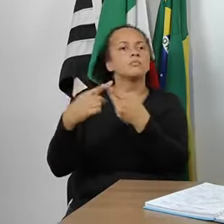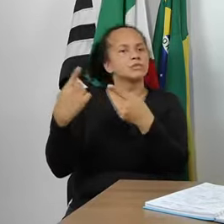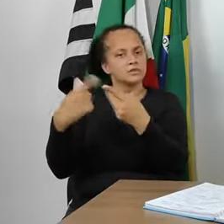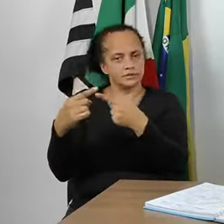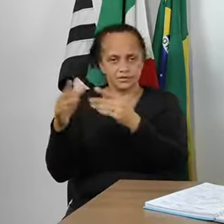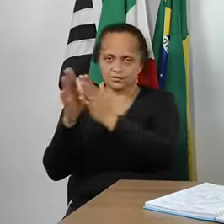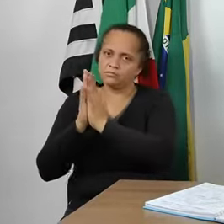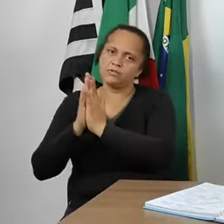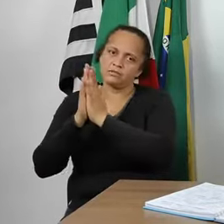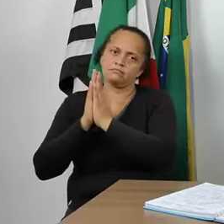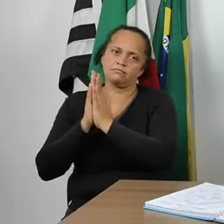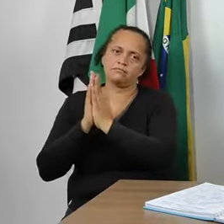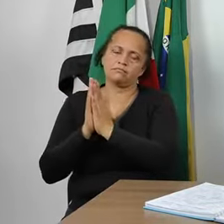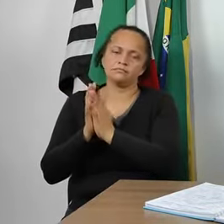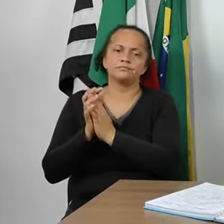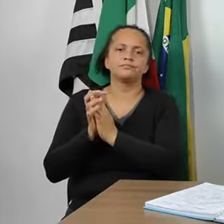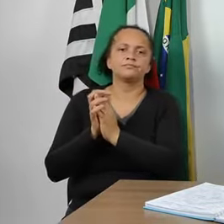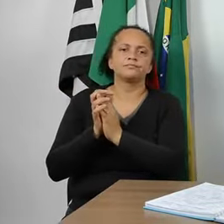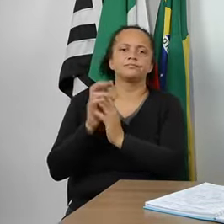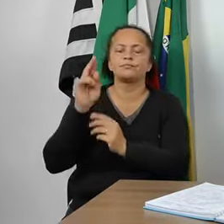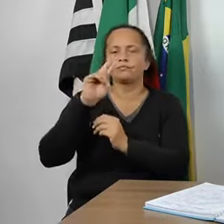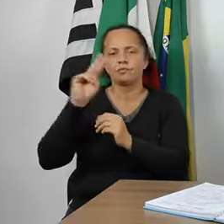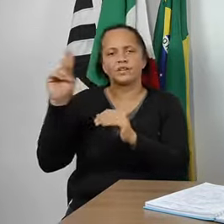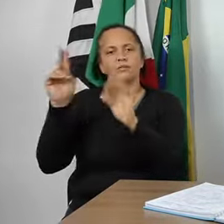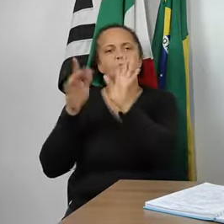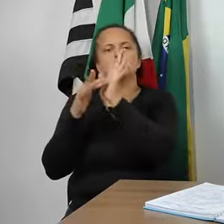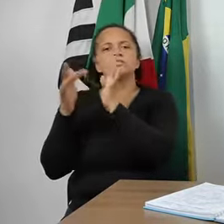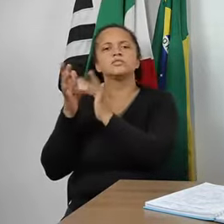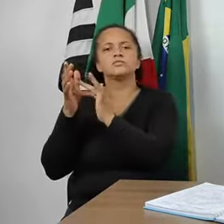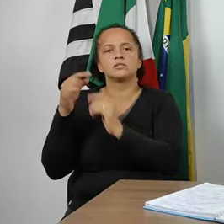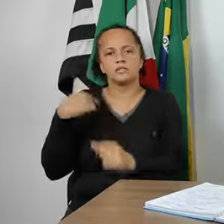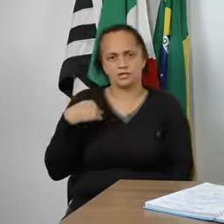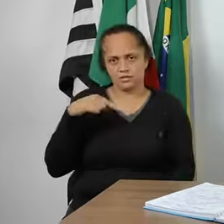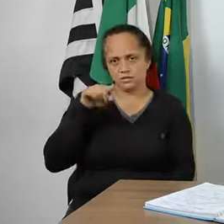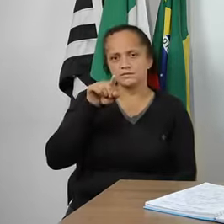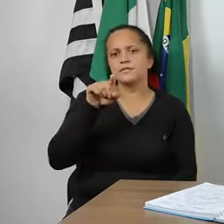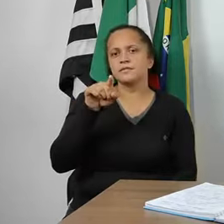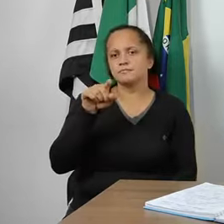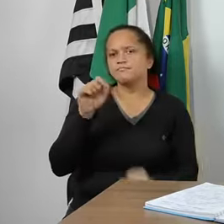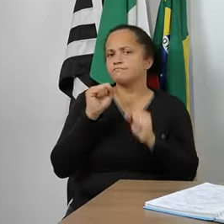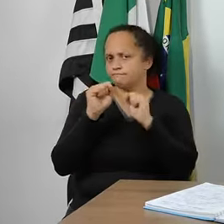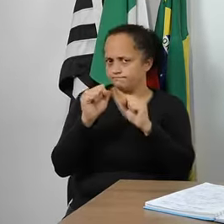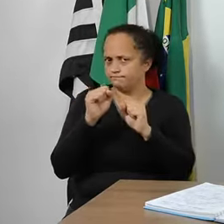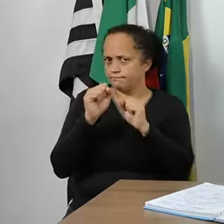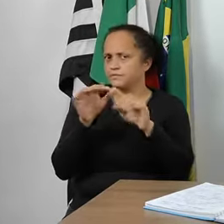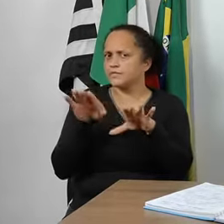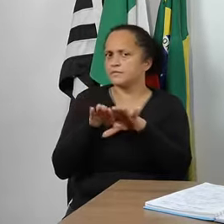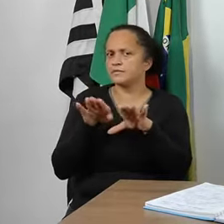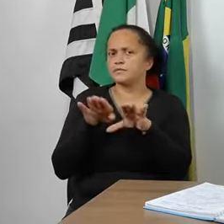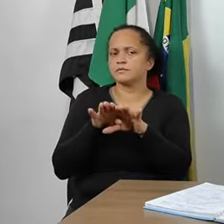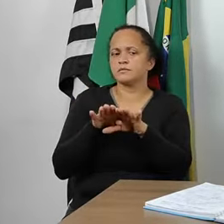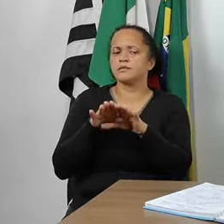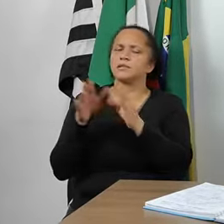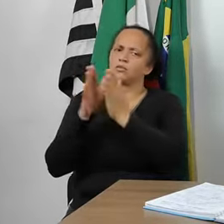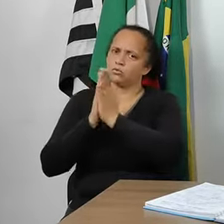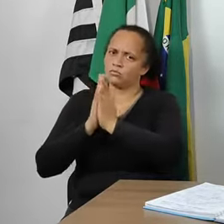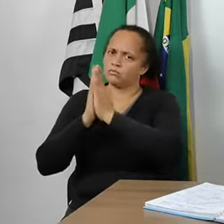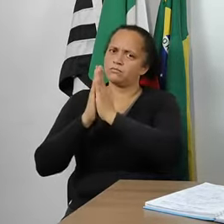orava. Então, em nome de Jesus, que eu e você possamos também nos voltar para a